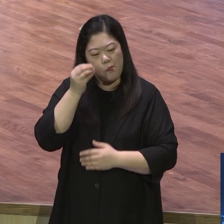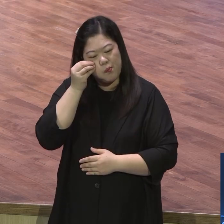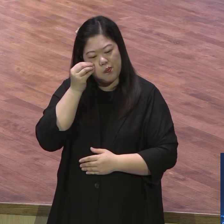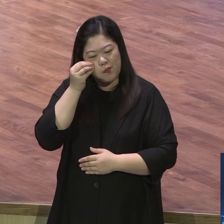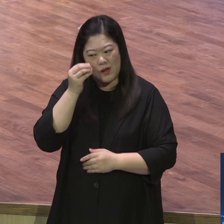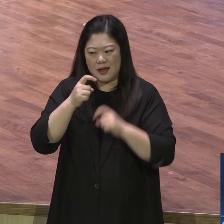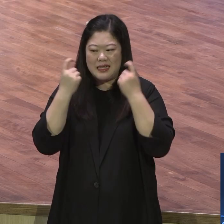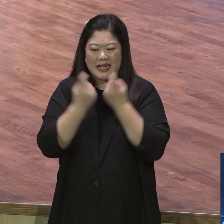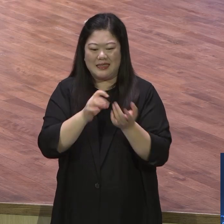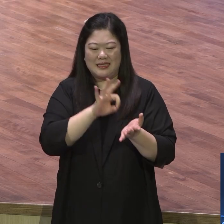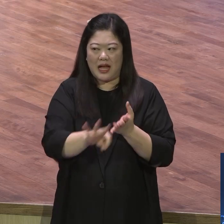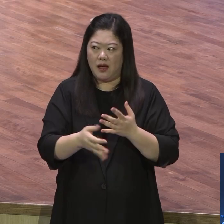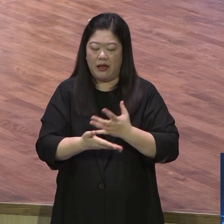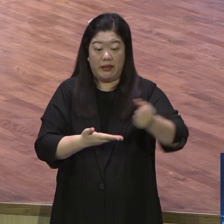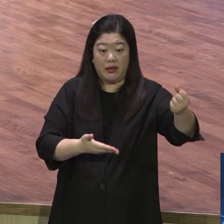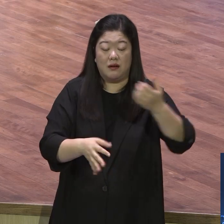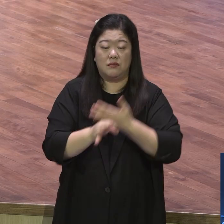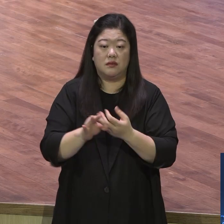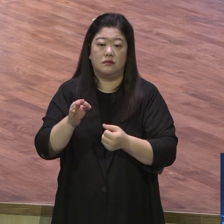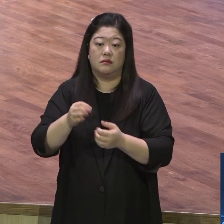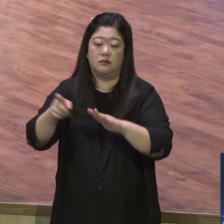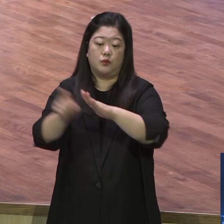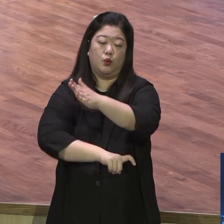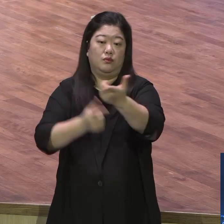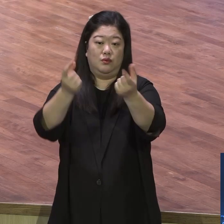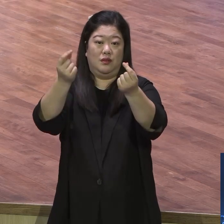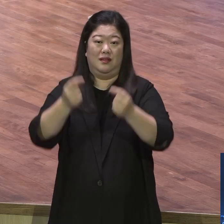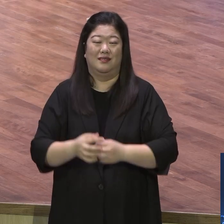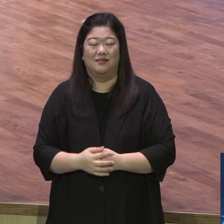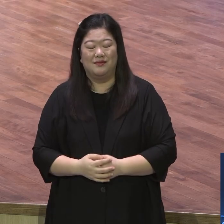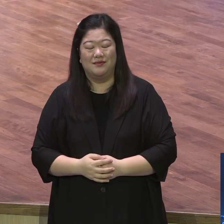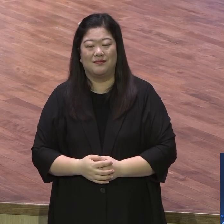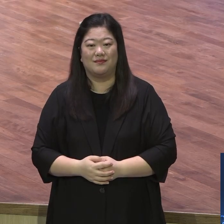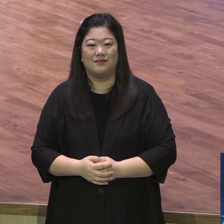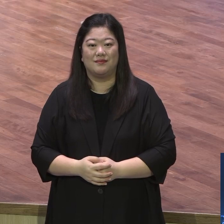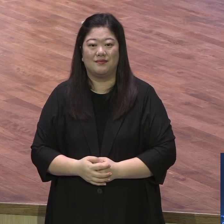거라고 아시겠어요? 하나님 앞에서